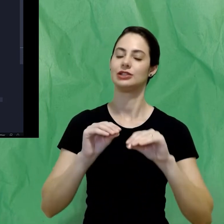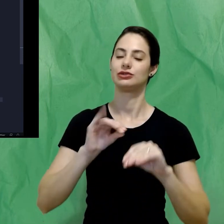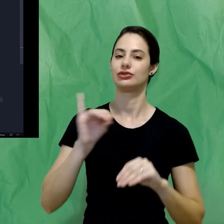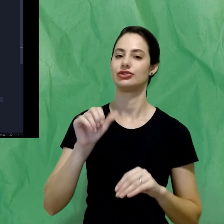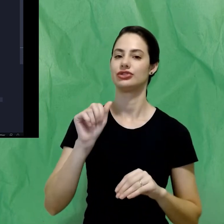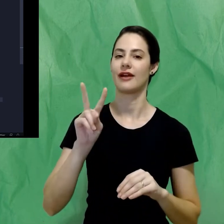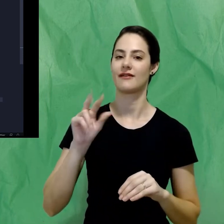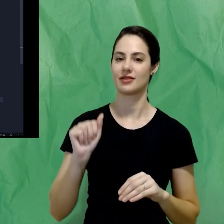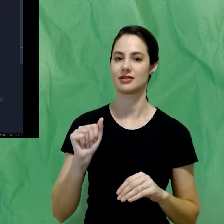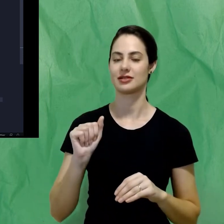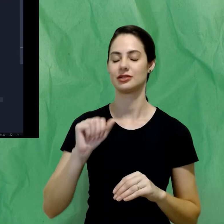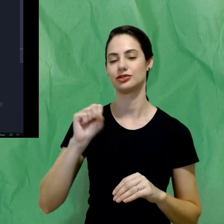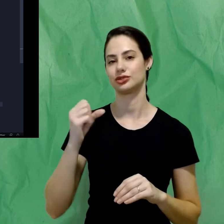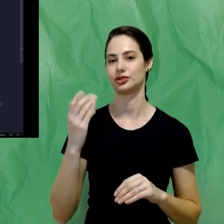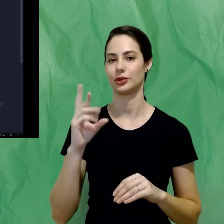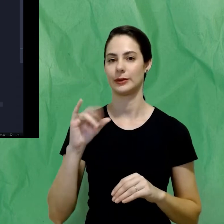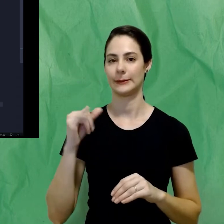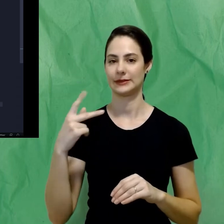JavaScript.